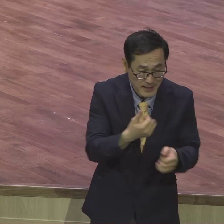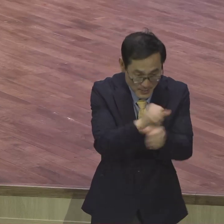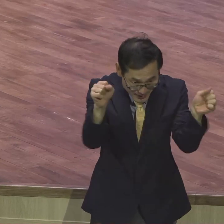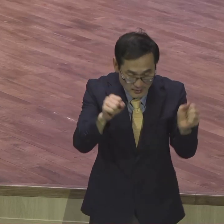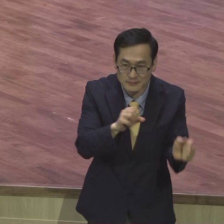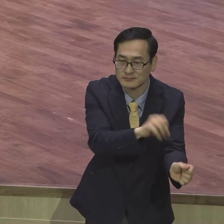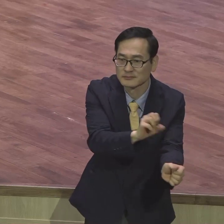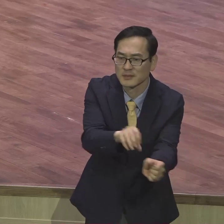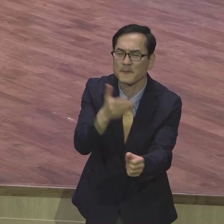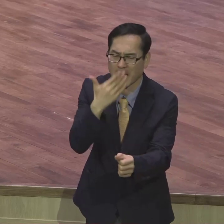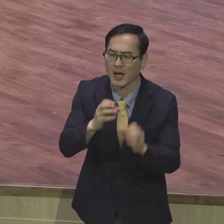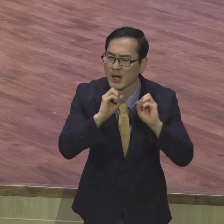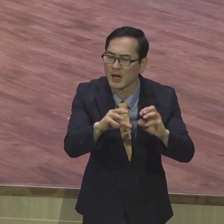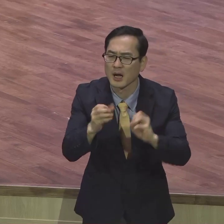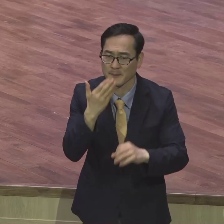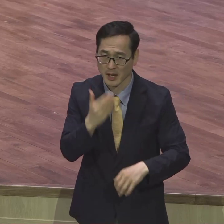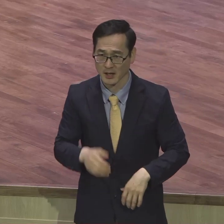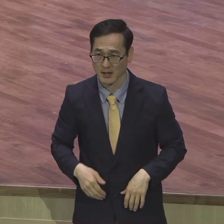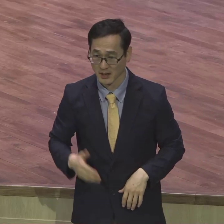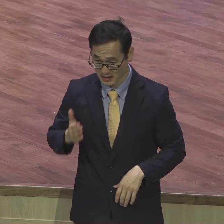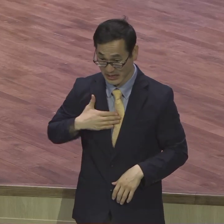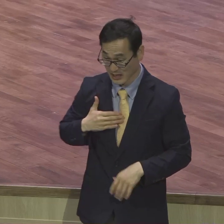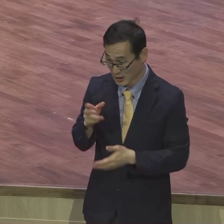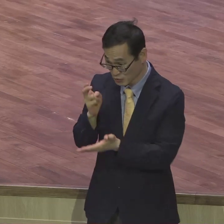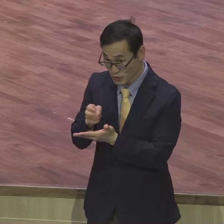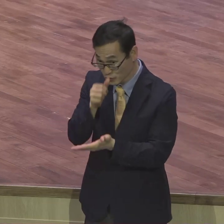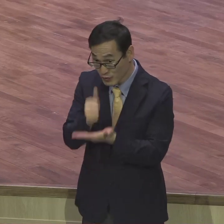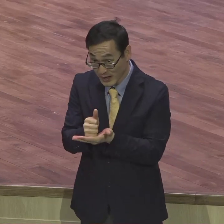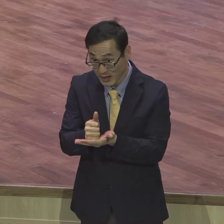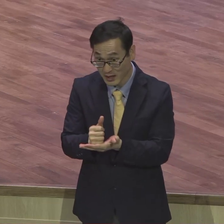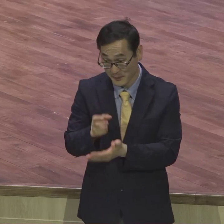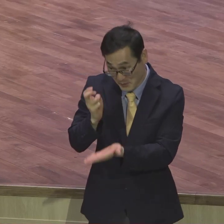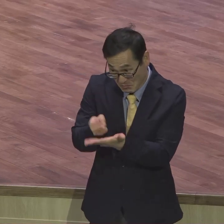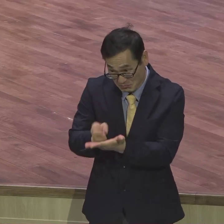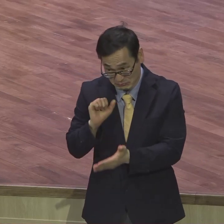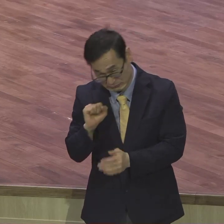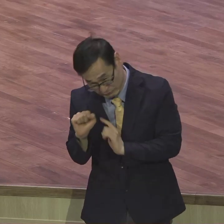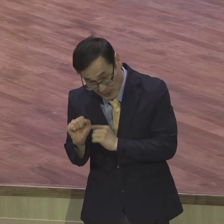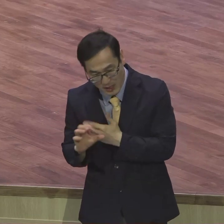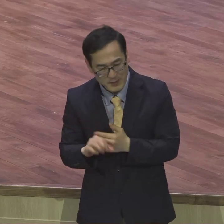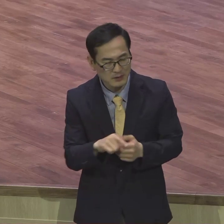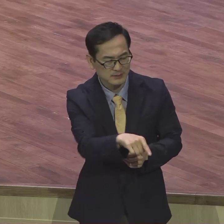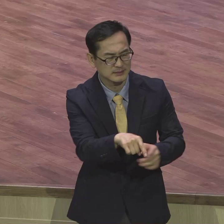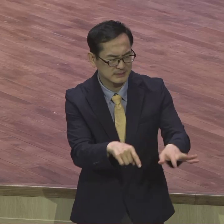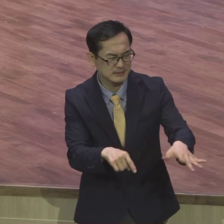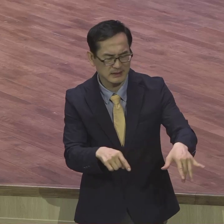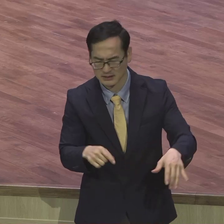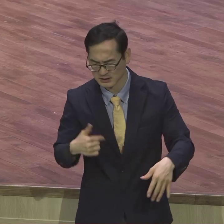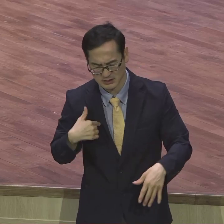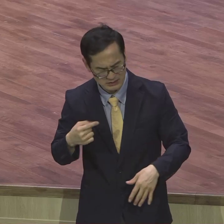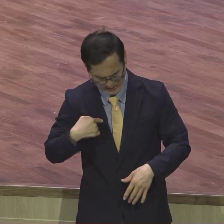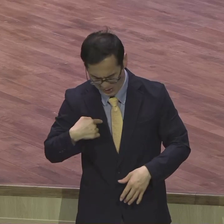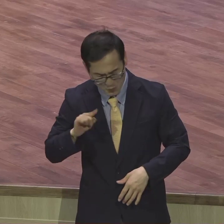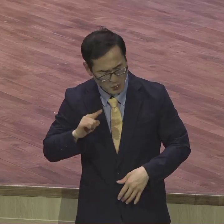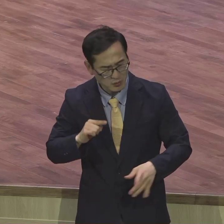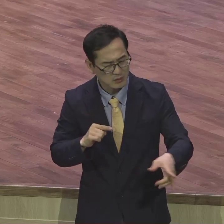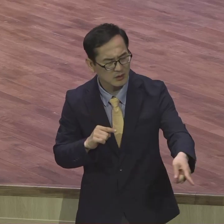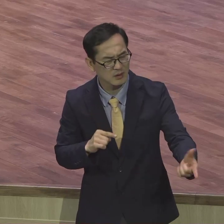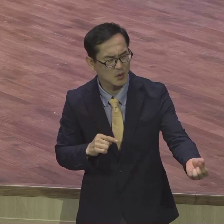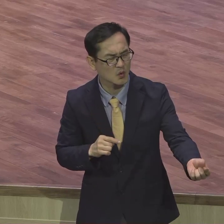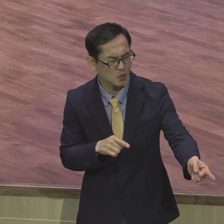내가 잡혀있으면 다른 사람도 자꾸 잡는다니까요. 같이 죽자고 같이 망하자고 같이